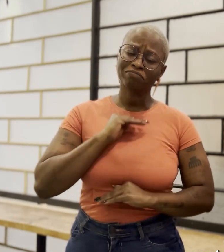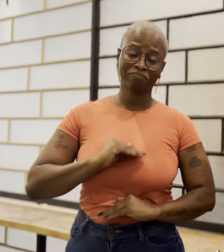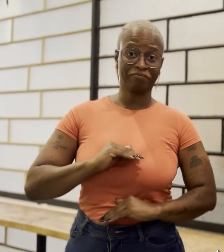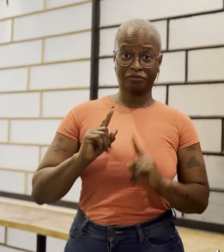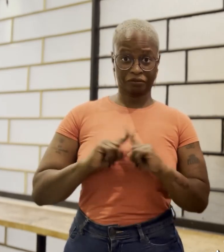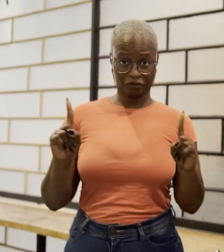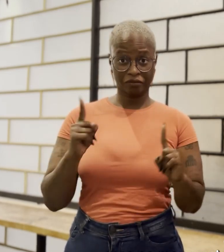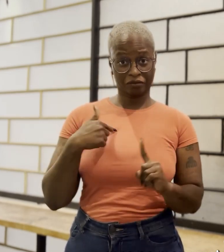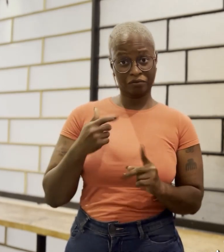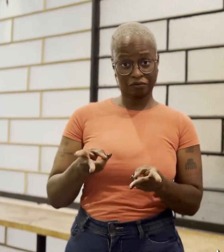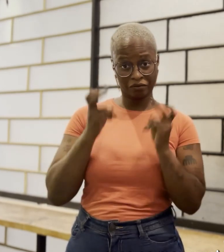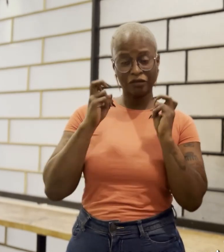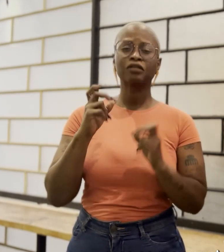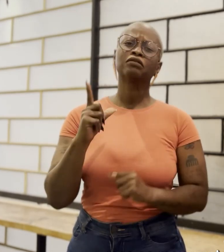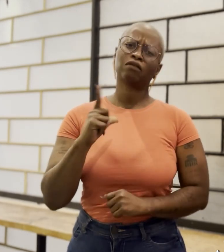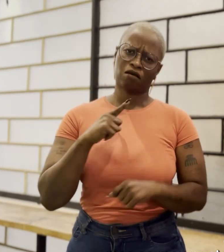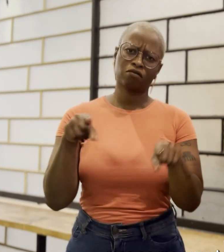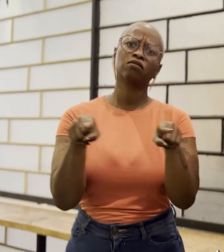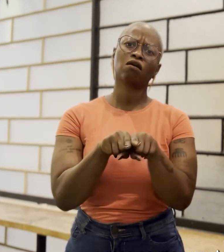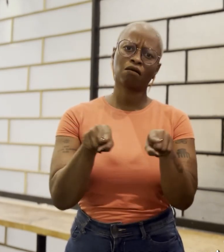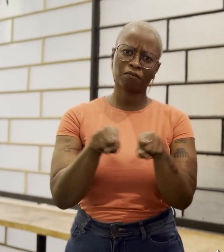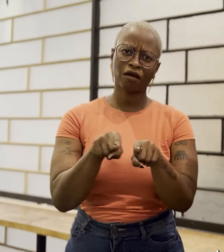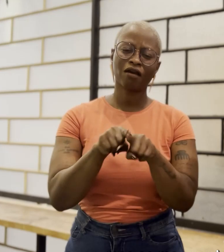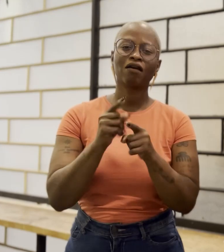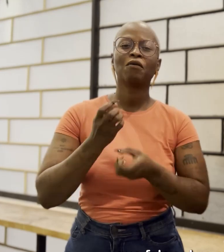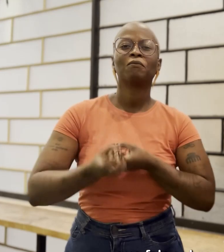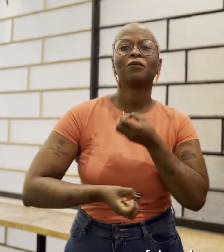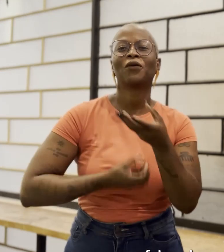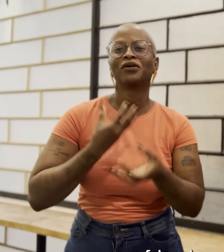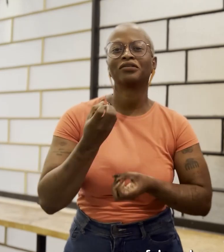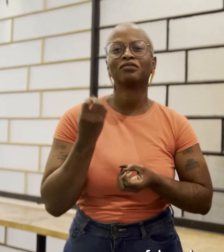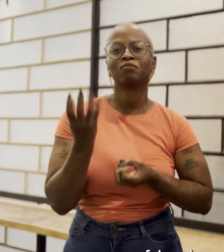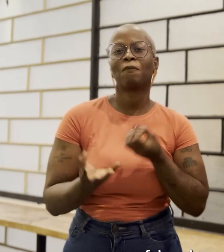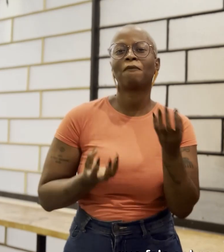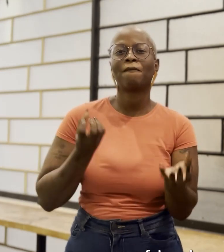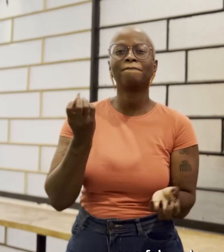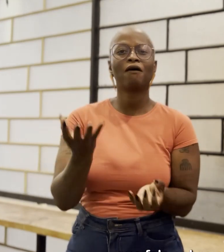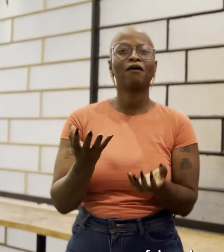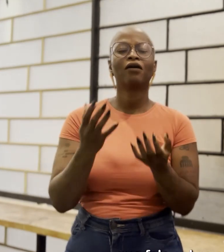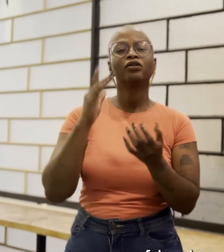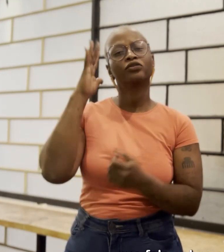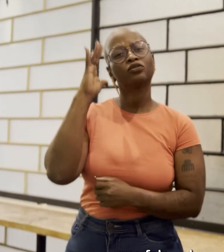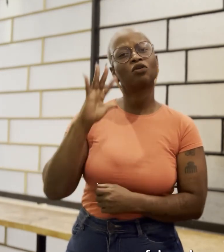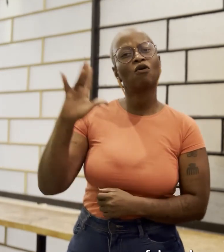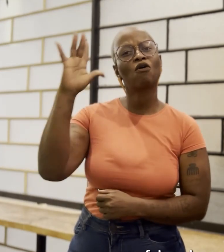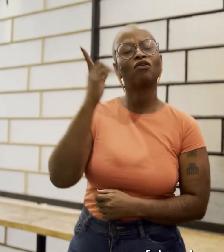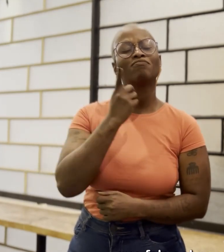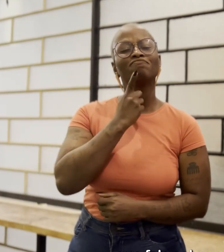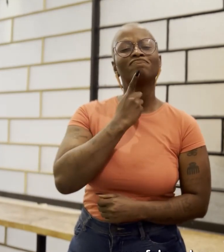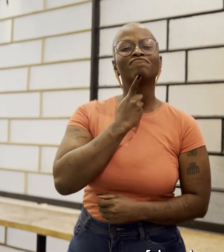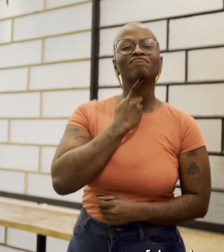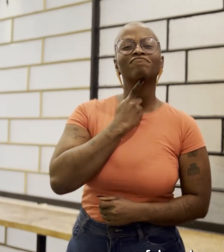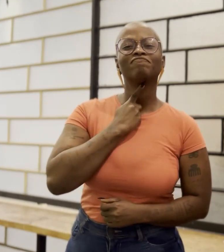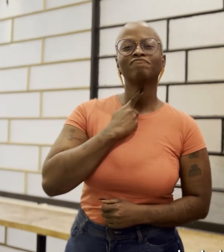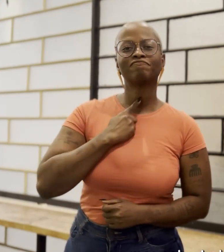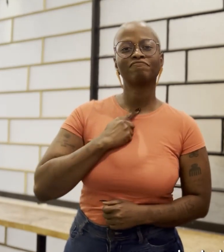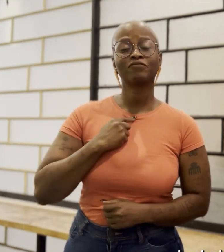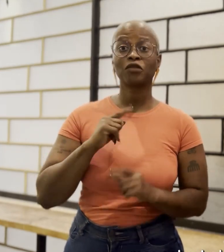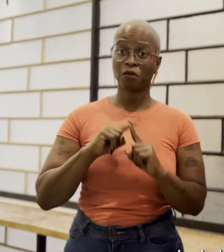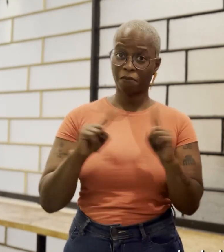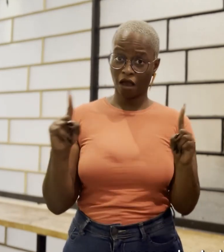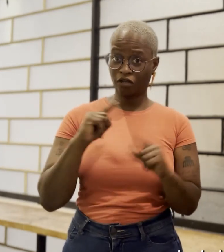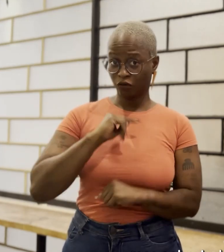mas, ao meu ver, também tem uma poesia e fala sobre sonhos, sobre desejos,